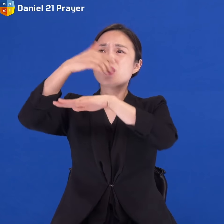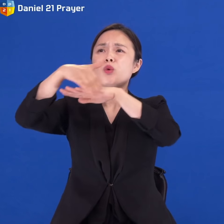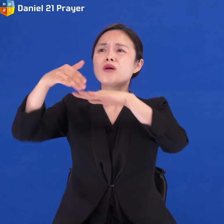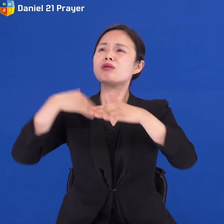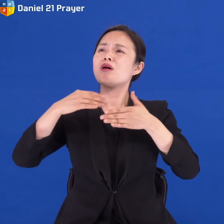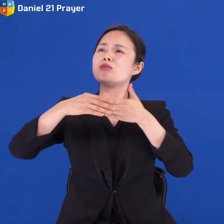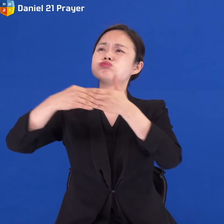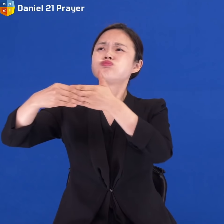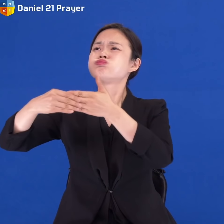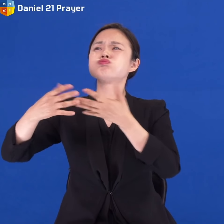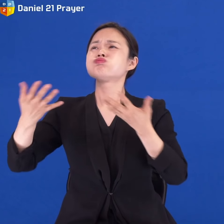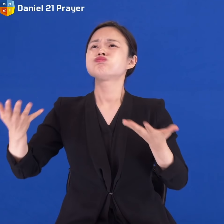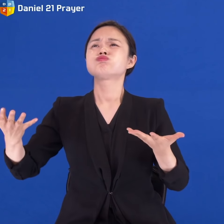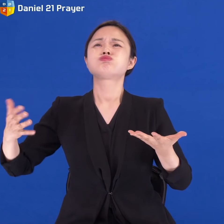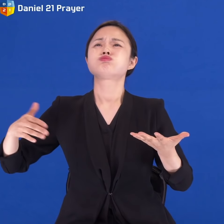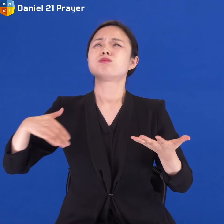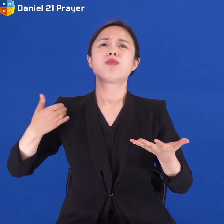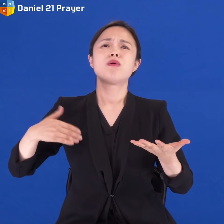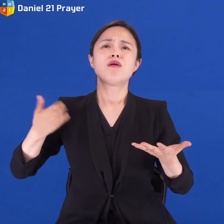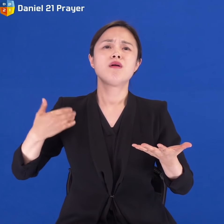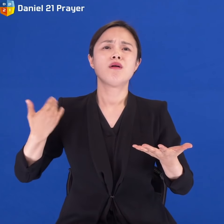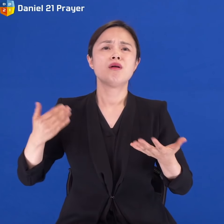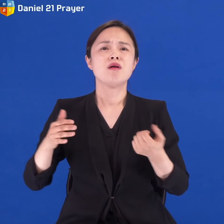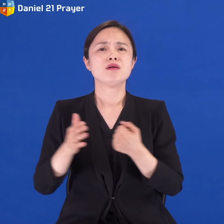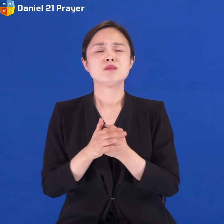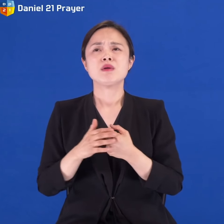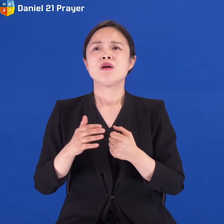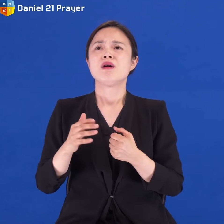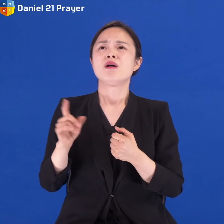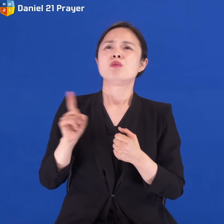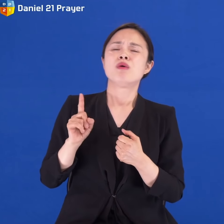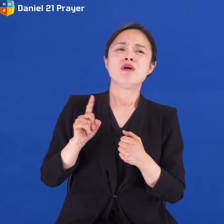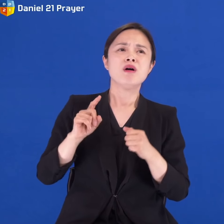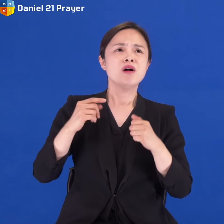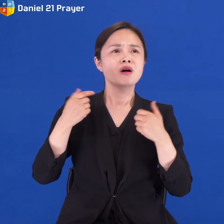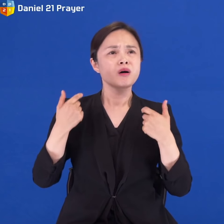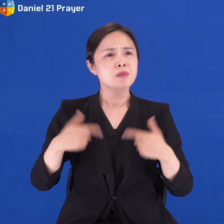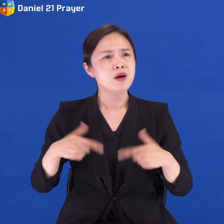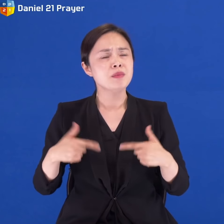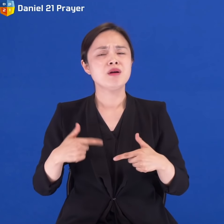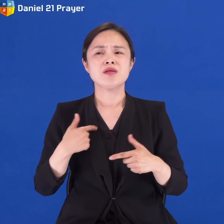매일매일 다가오는 공포에 눌리기 시작하면서